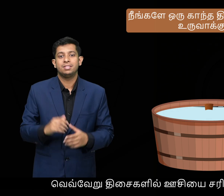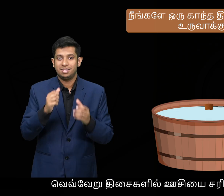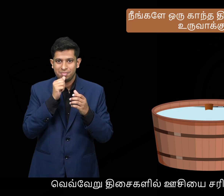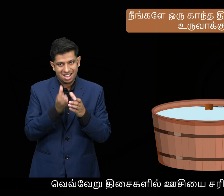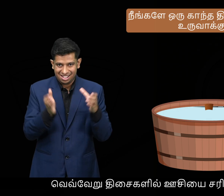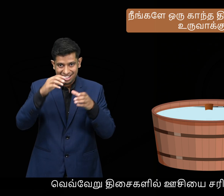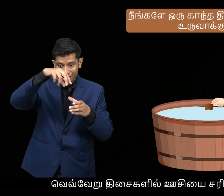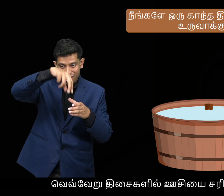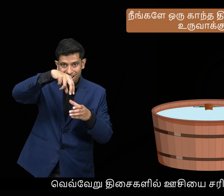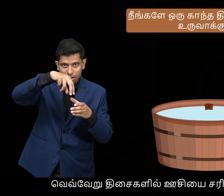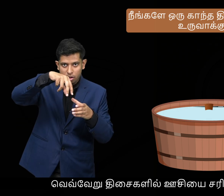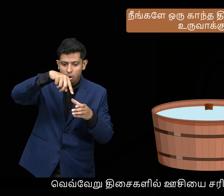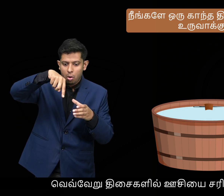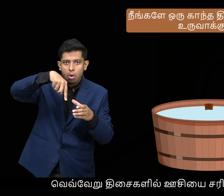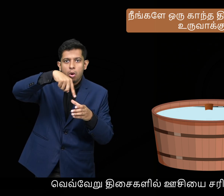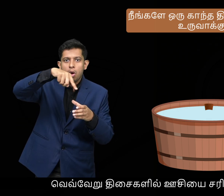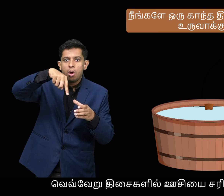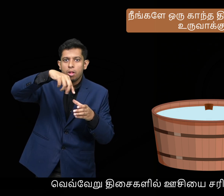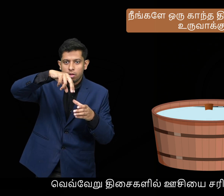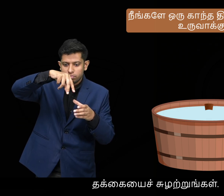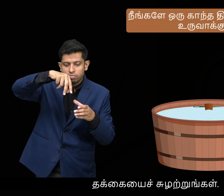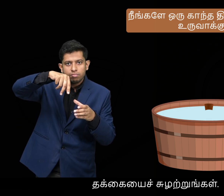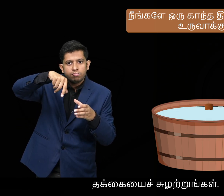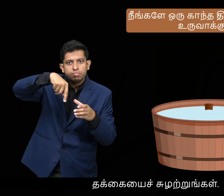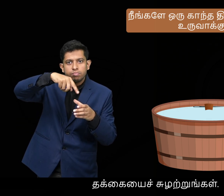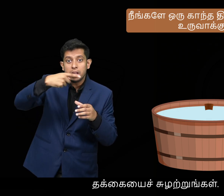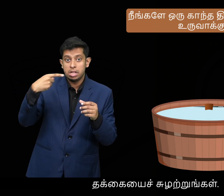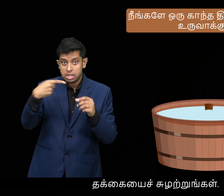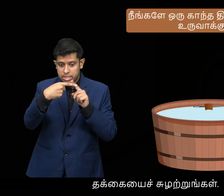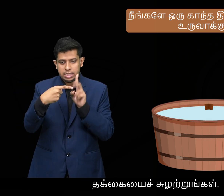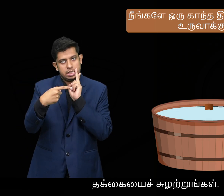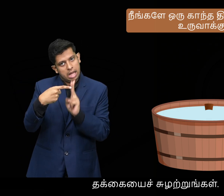வெவ்வேறு திசைகளில் ஊசியை சரிசெய்து தக்கையை சுழற்றுங்கள்.